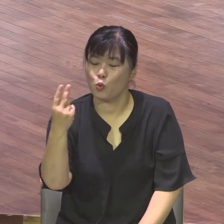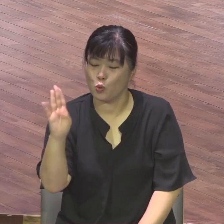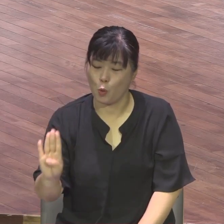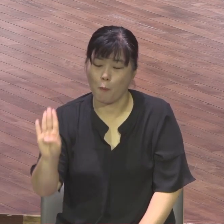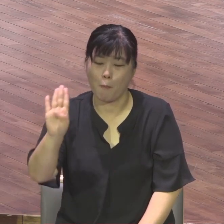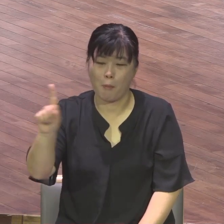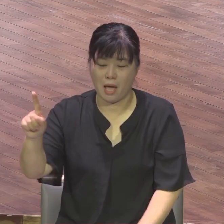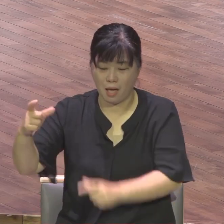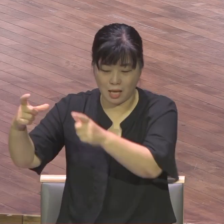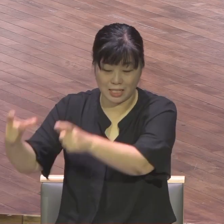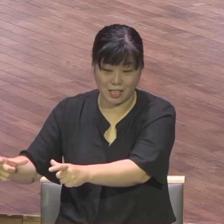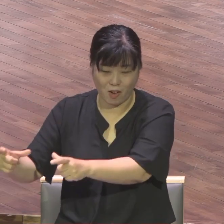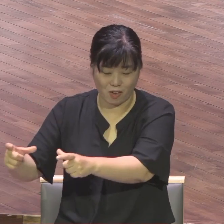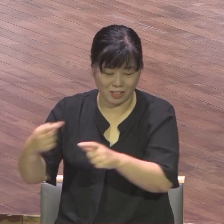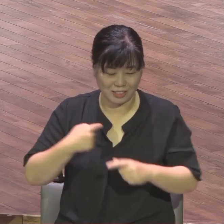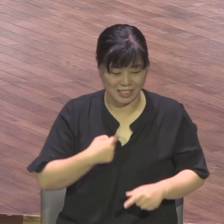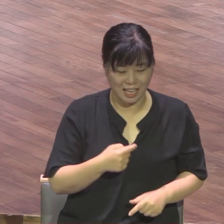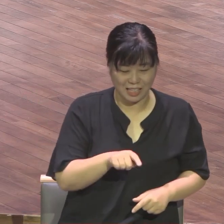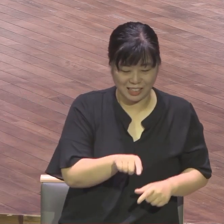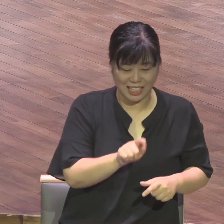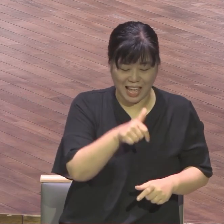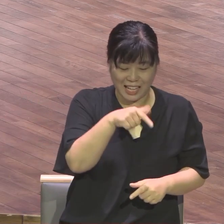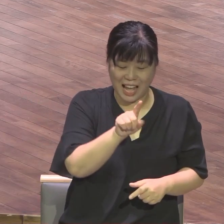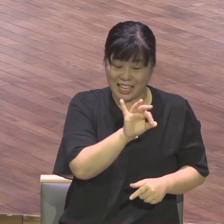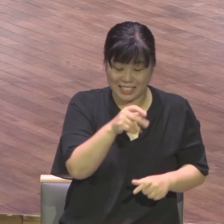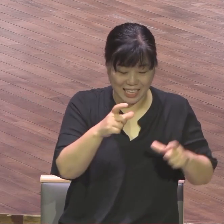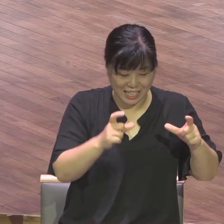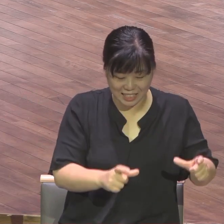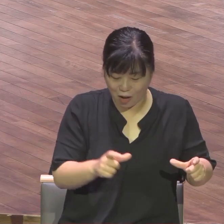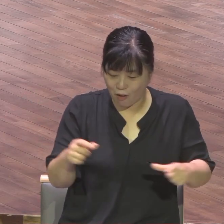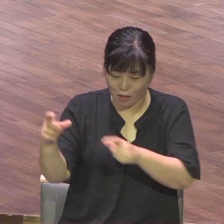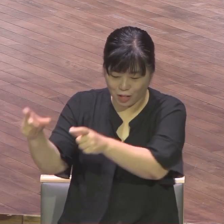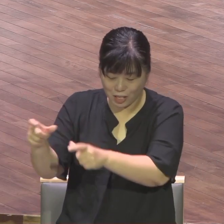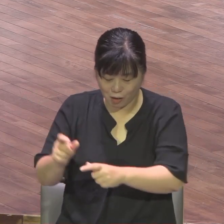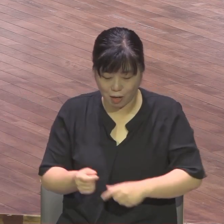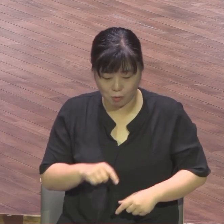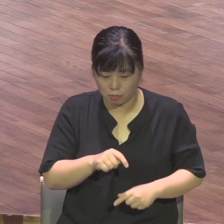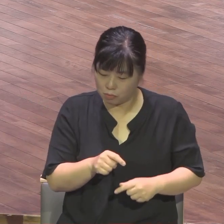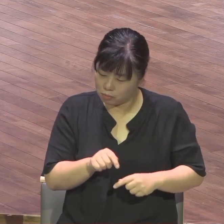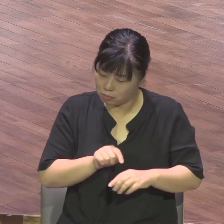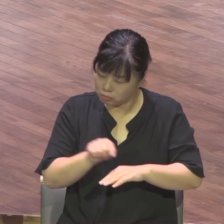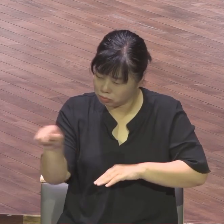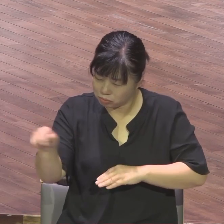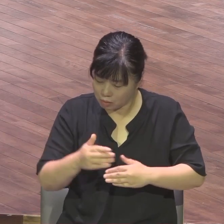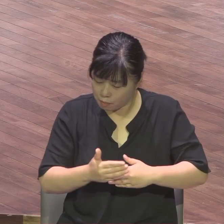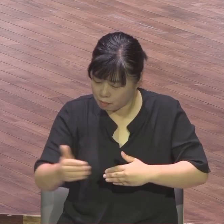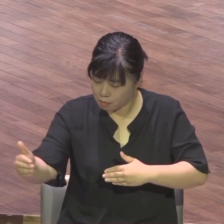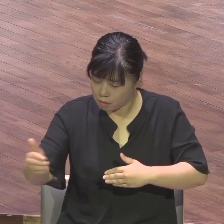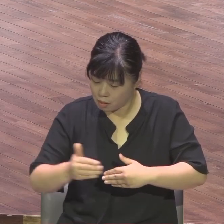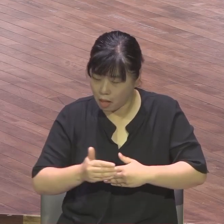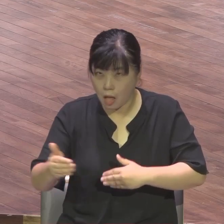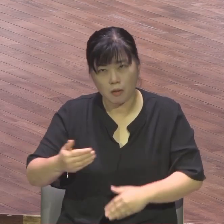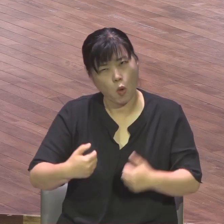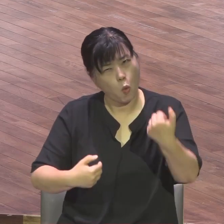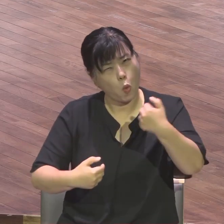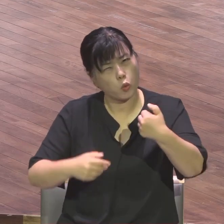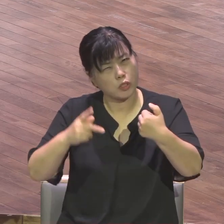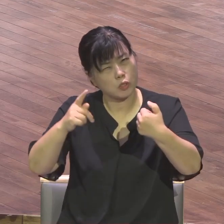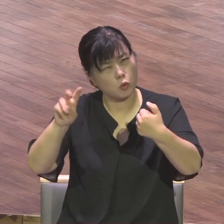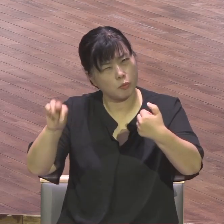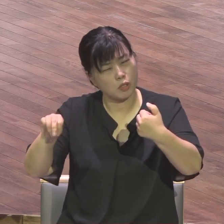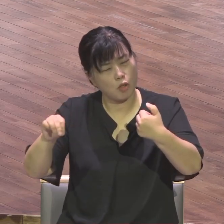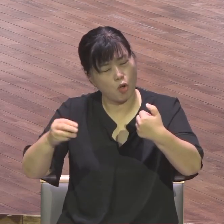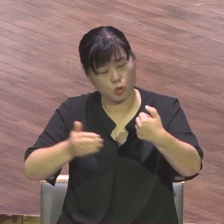50km 떨어졌습니다. 요파 하면 선지자 요나가 떠오르지요. 하나님께서 니느웨 가서 복음 전하라